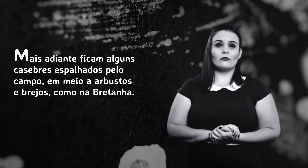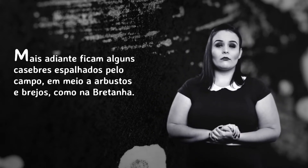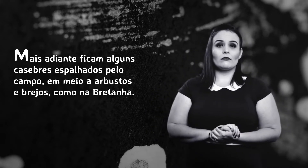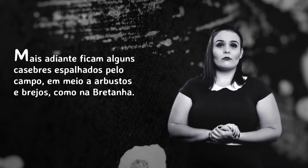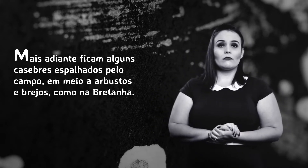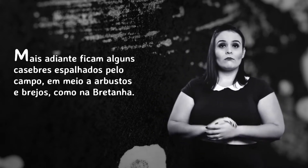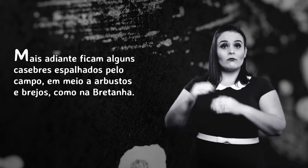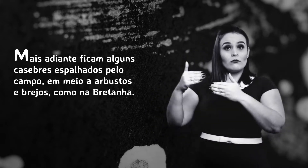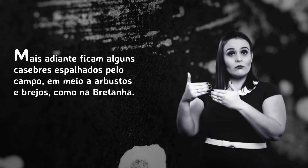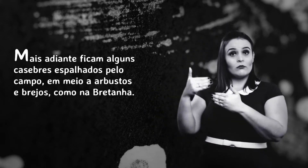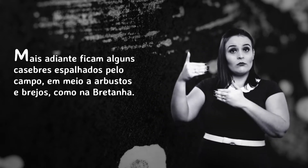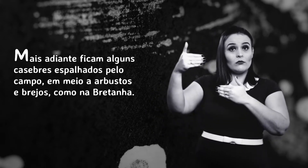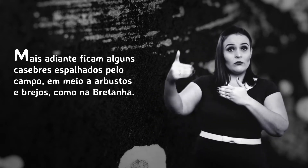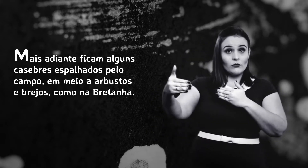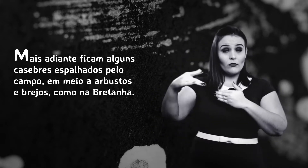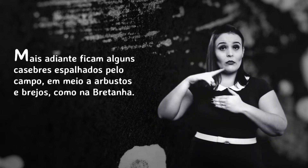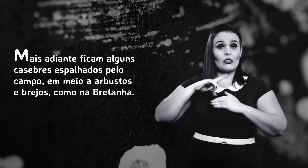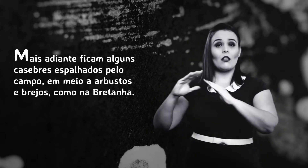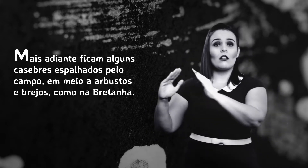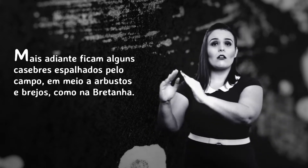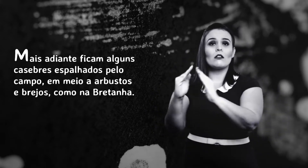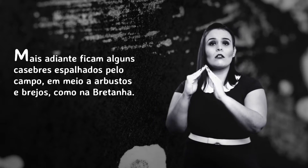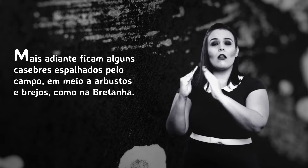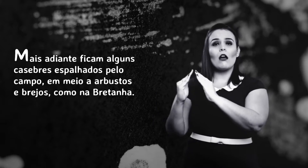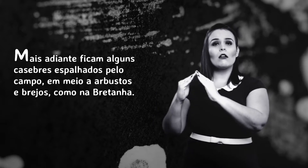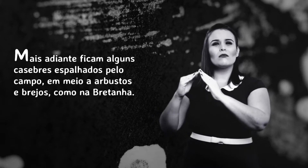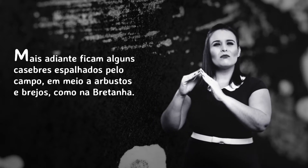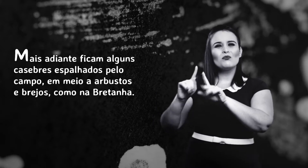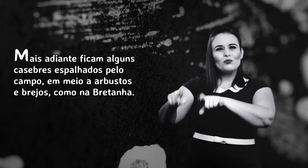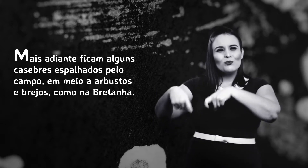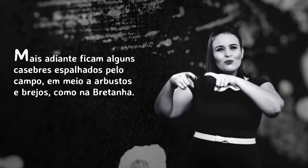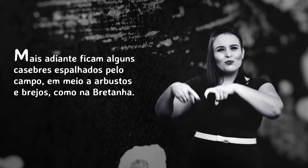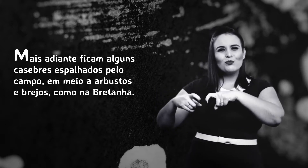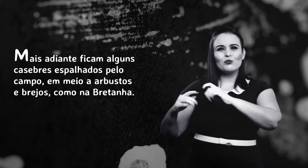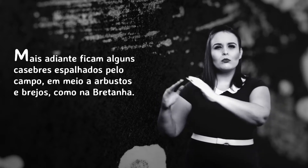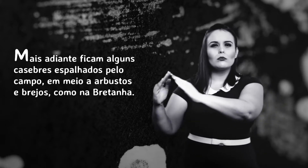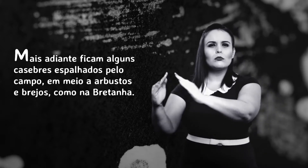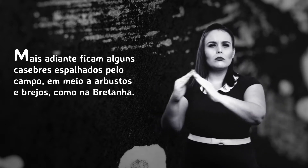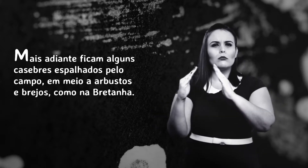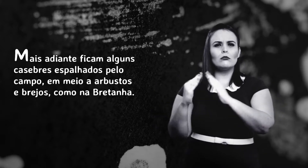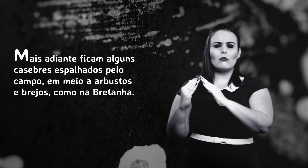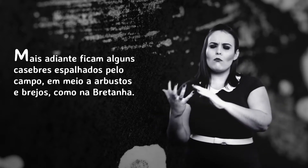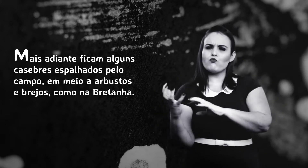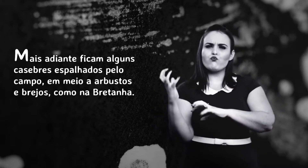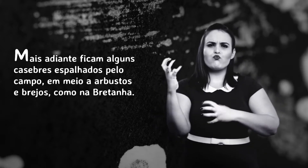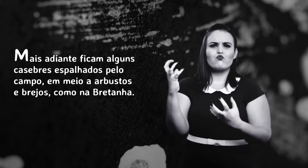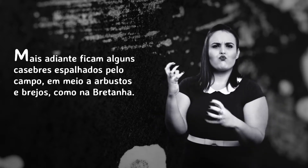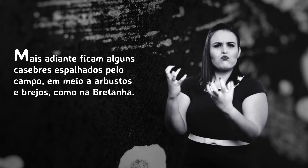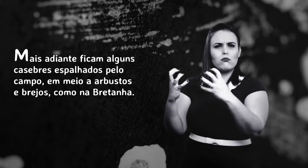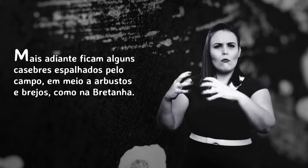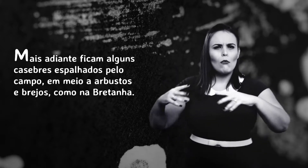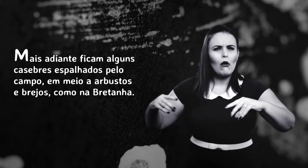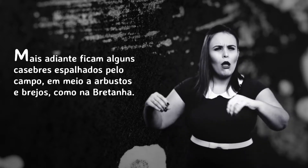Mais adiante, ficam alguns casebres espalhados pelo campo, em meio a arbustos e brejos, como na